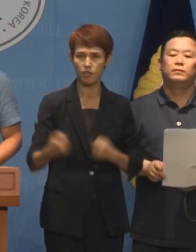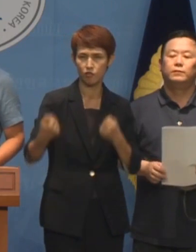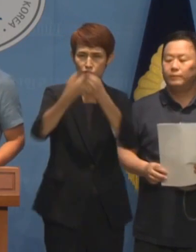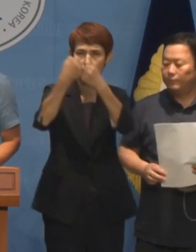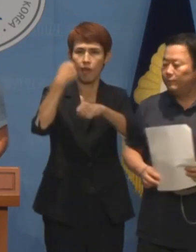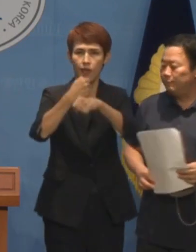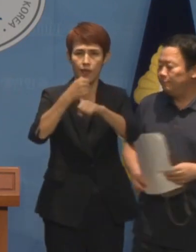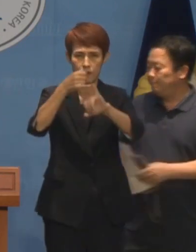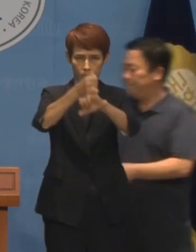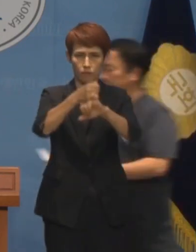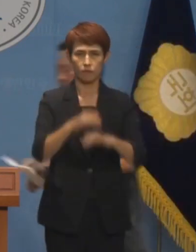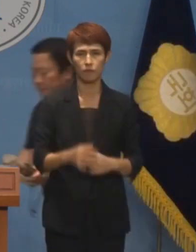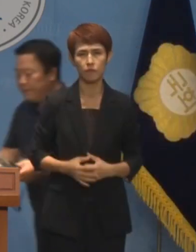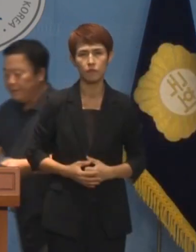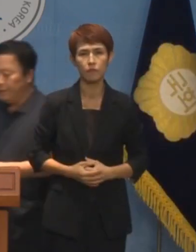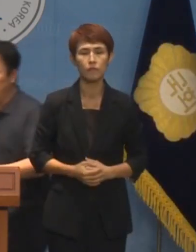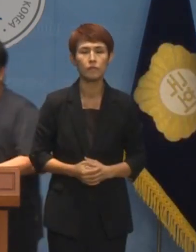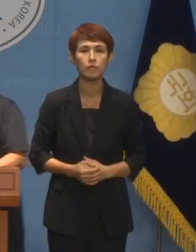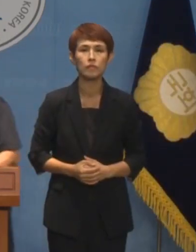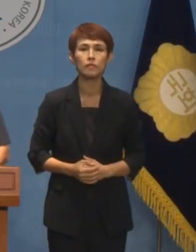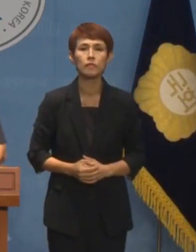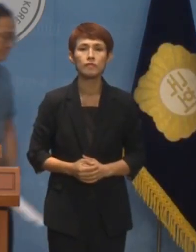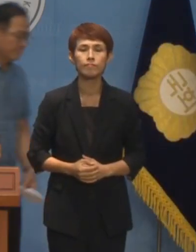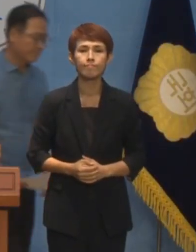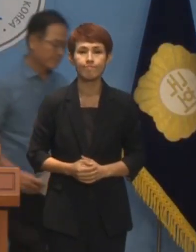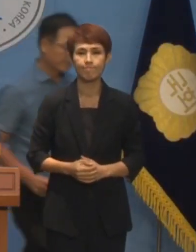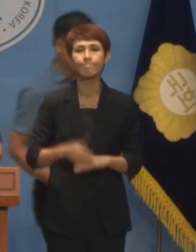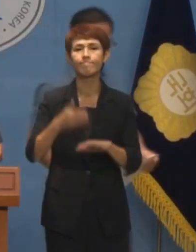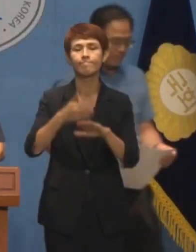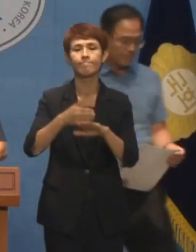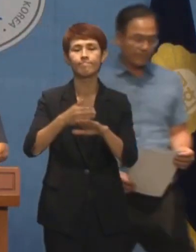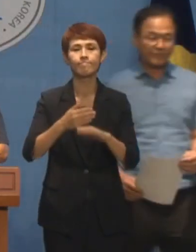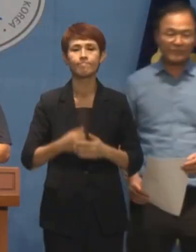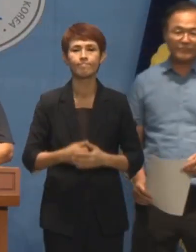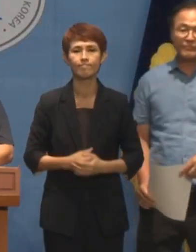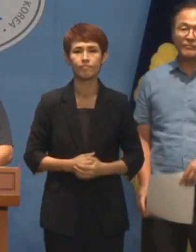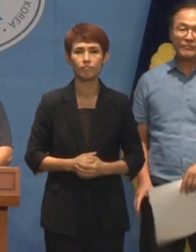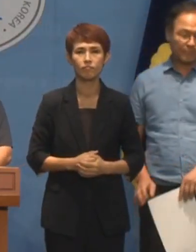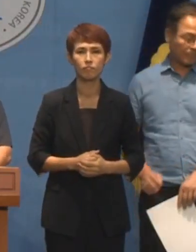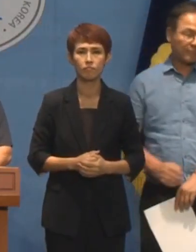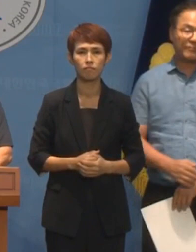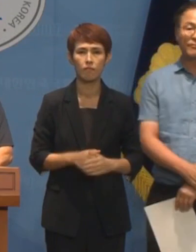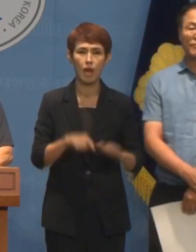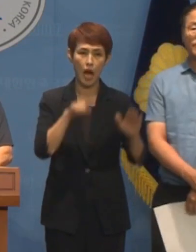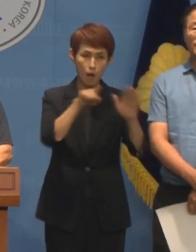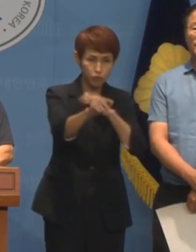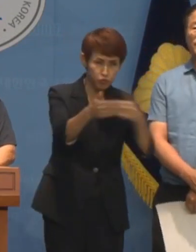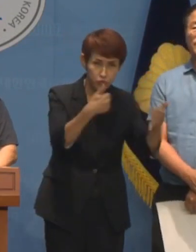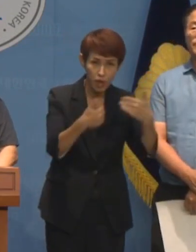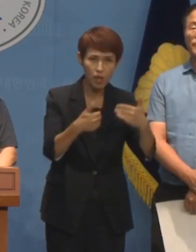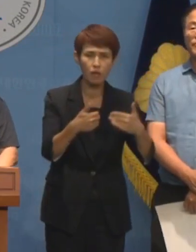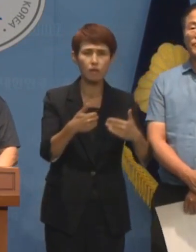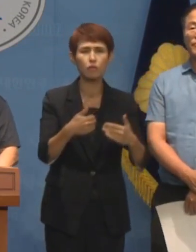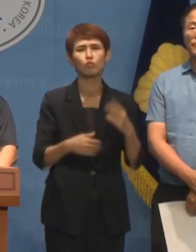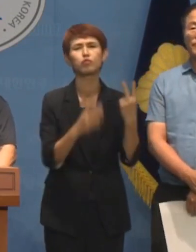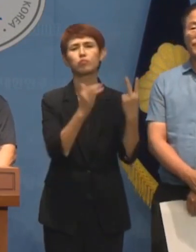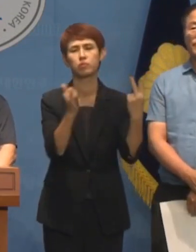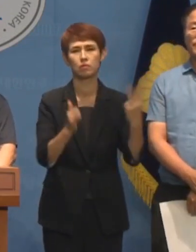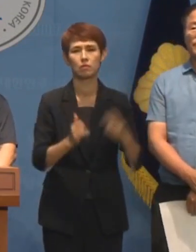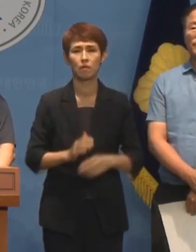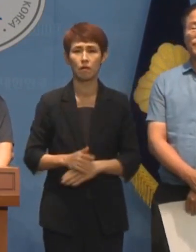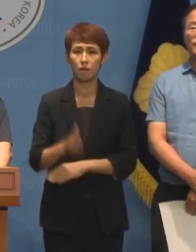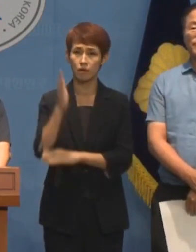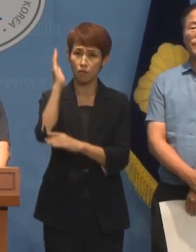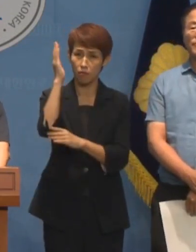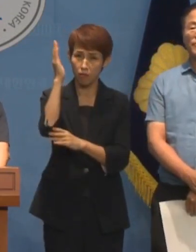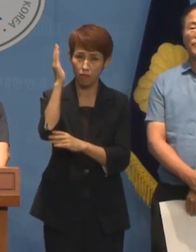약속드립니다. 이상입니다. 예, 최장님 감사합니다. 압수수색도 두 분이나 당하셨습니다. 시국강연회로 압수수색을